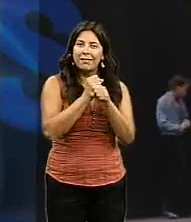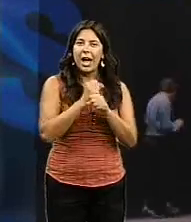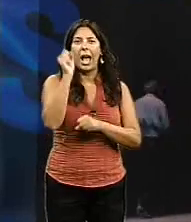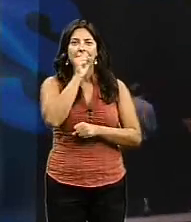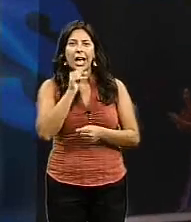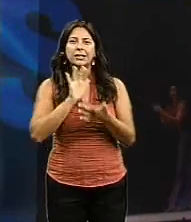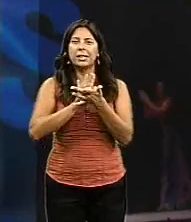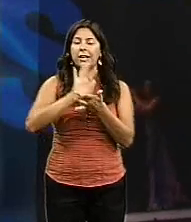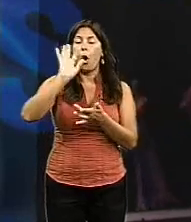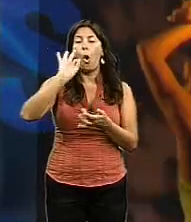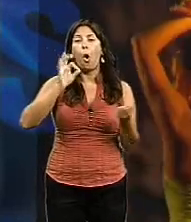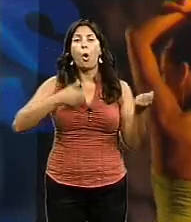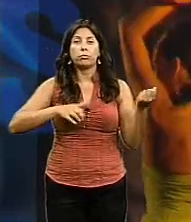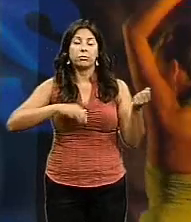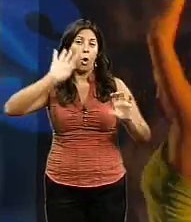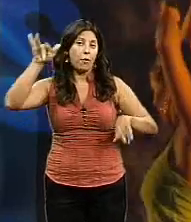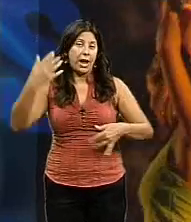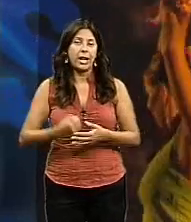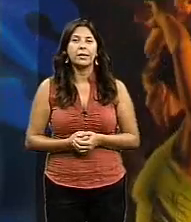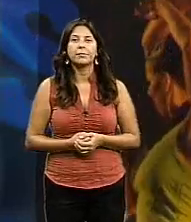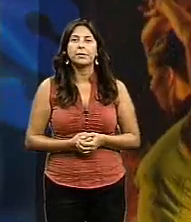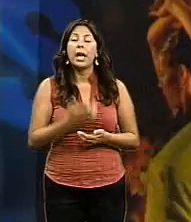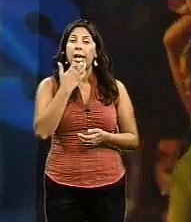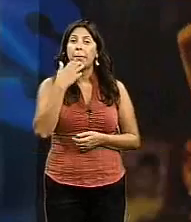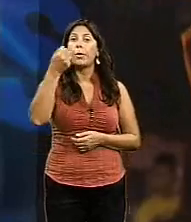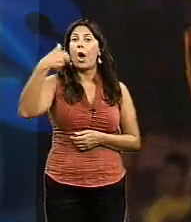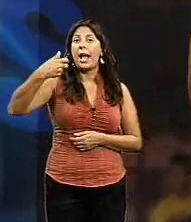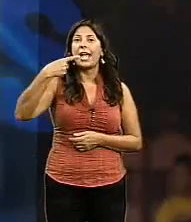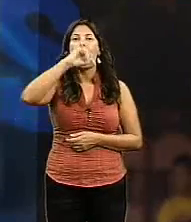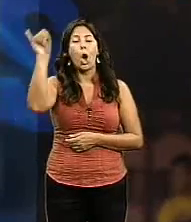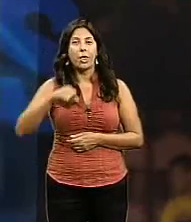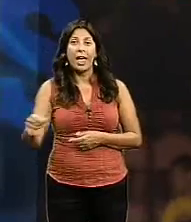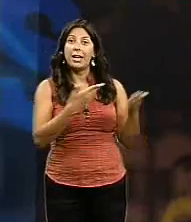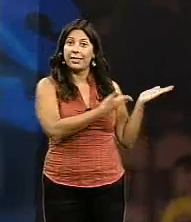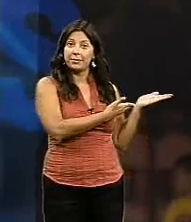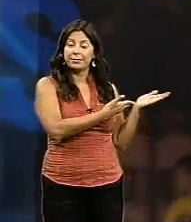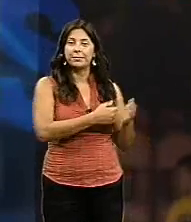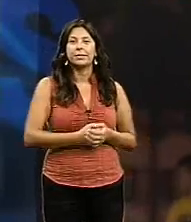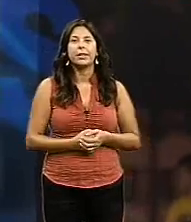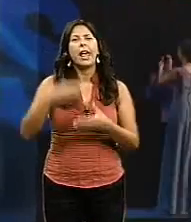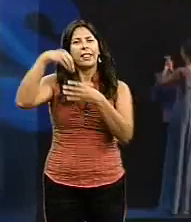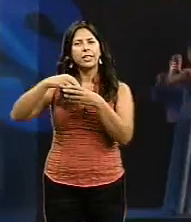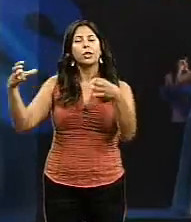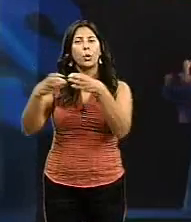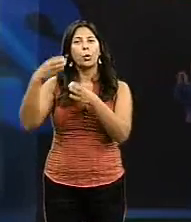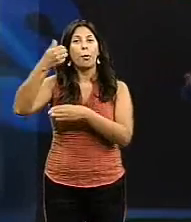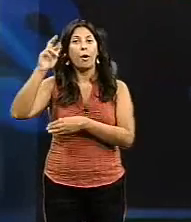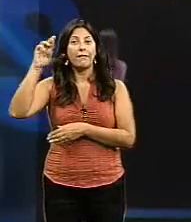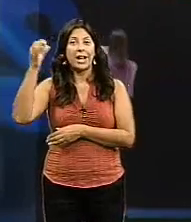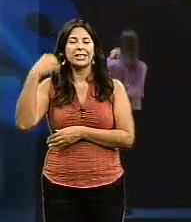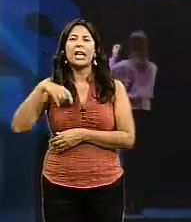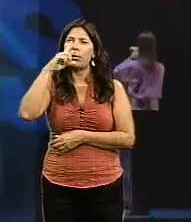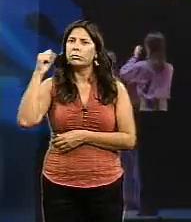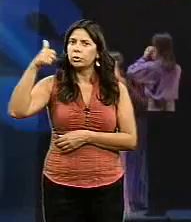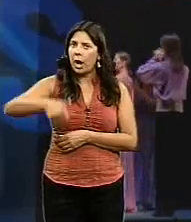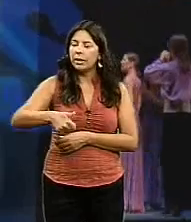o toque para ser profesionales. Ana González es una de ellas. Perteneciente a la compañía de Sara Varas desde hace varios años,